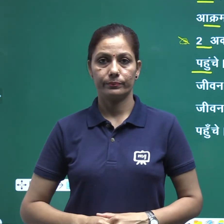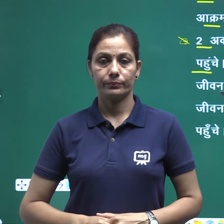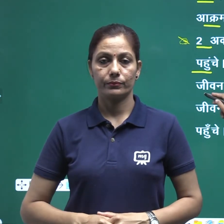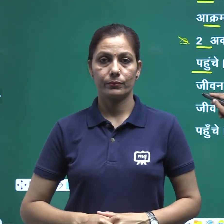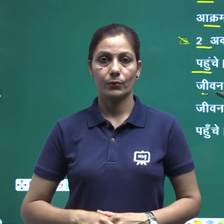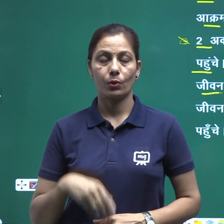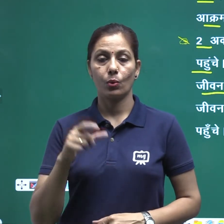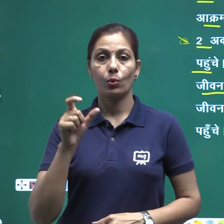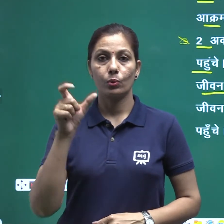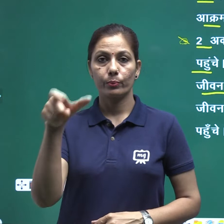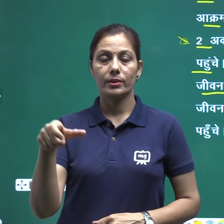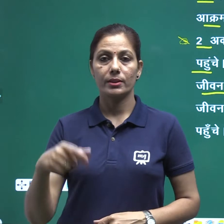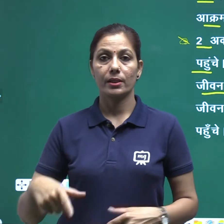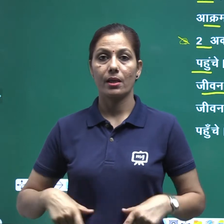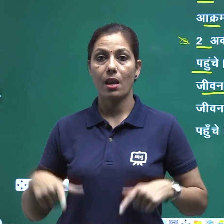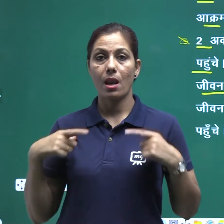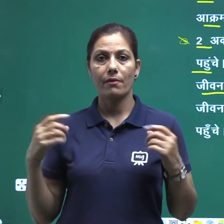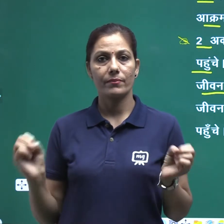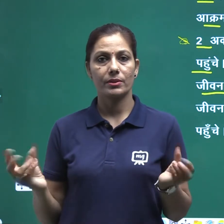उनका जीवन प्रारंभ हुआ।